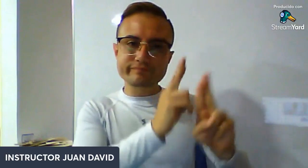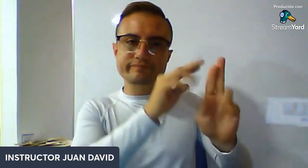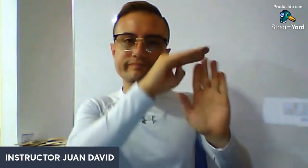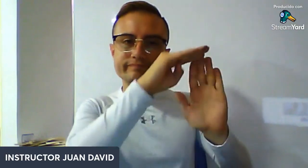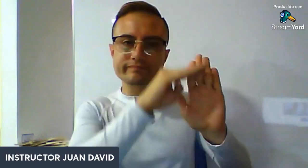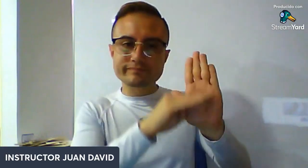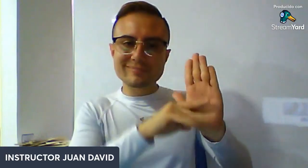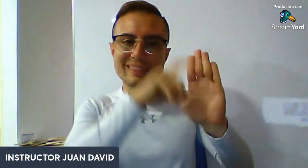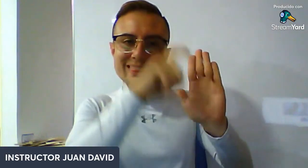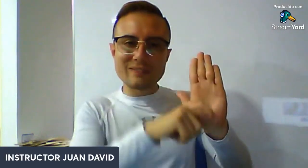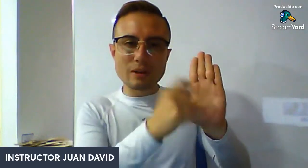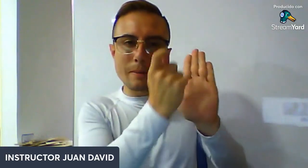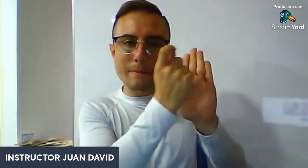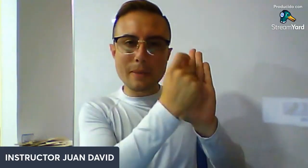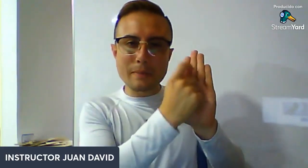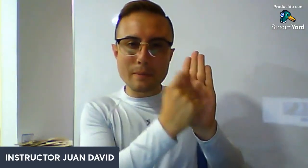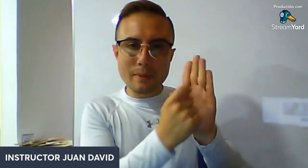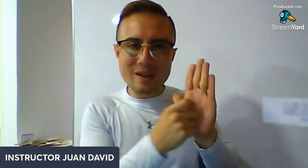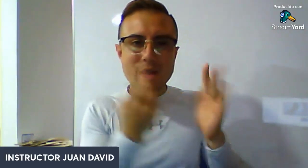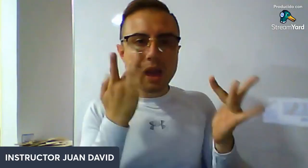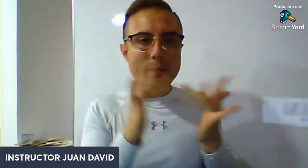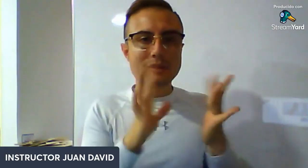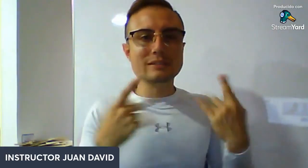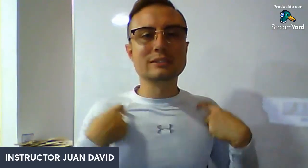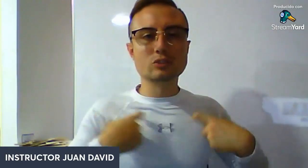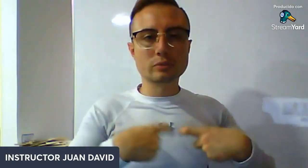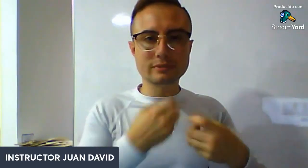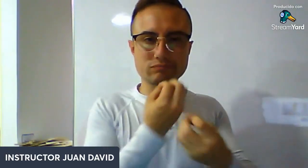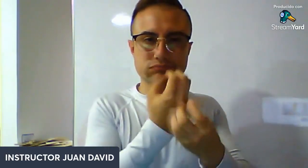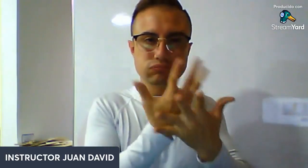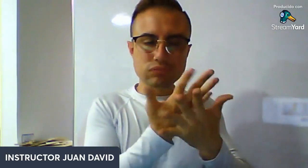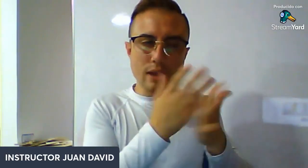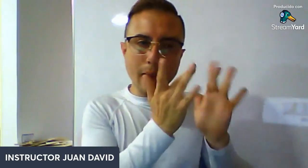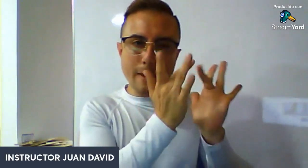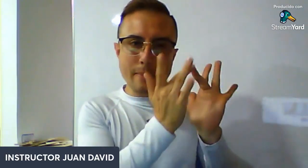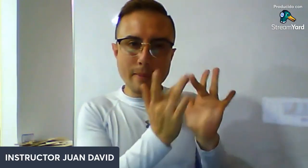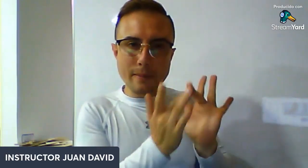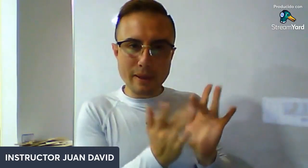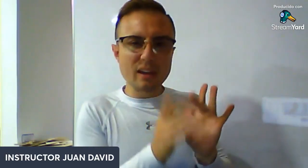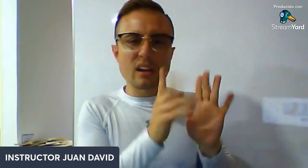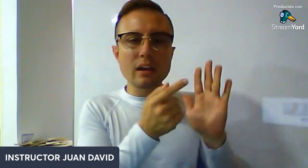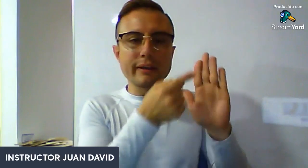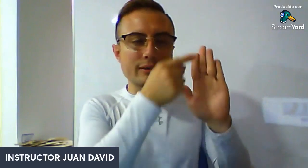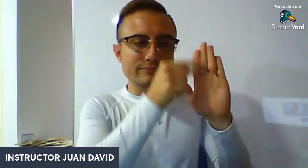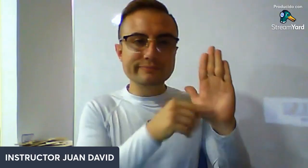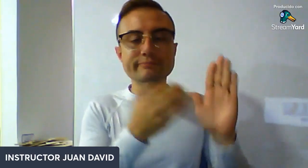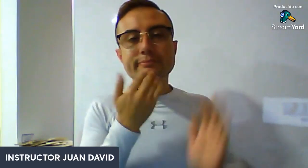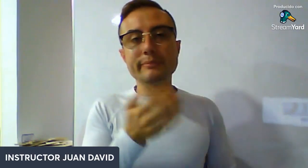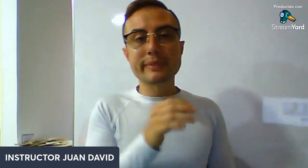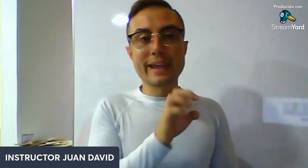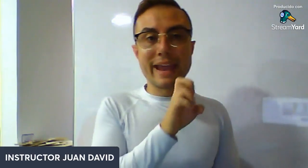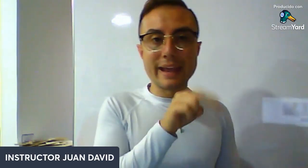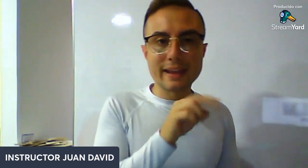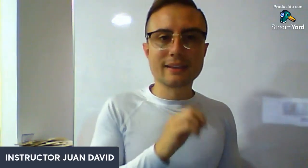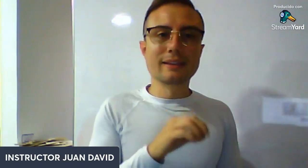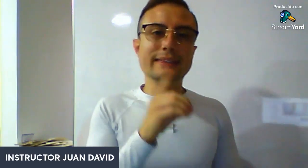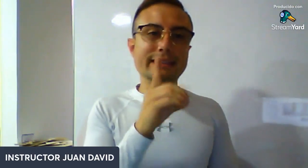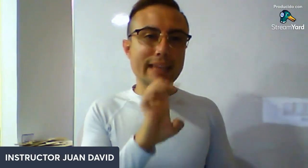si el español respeta esos parámetros lineales si esos esa